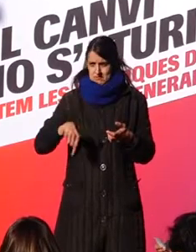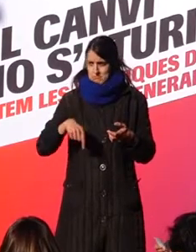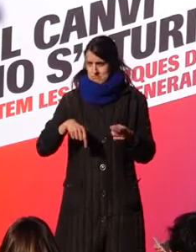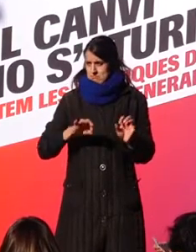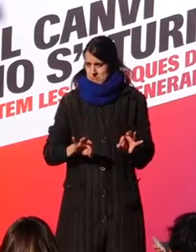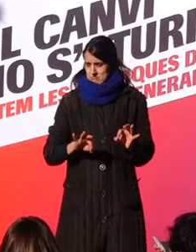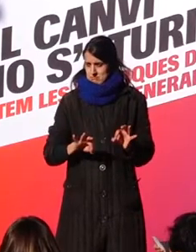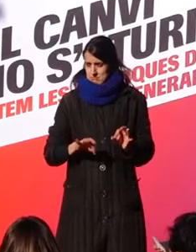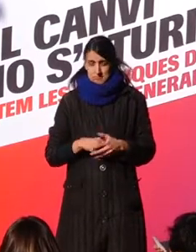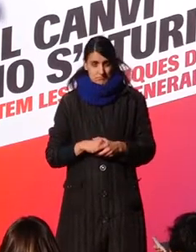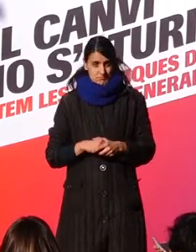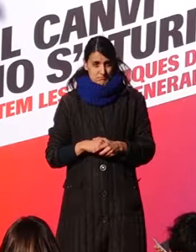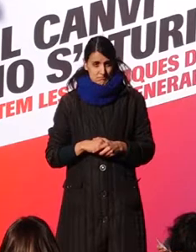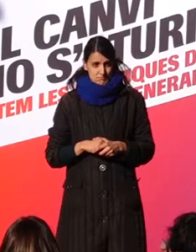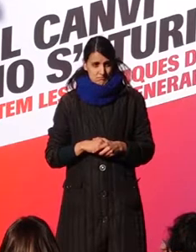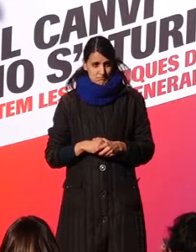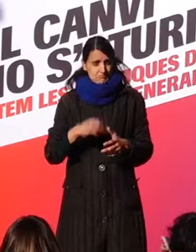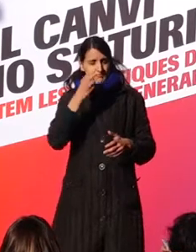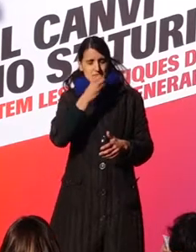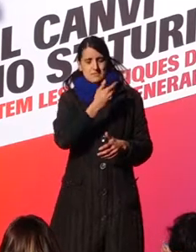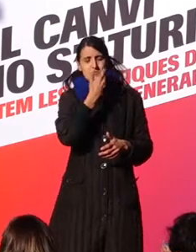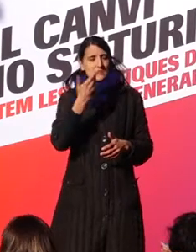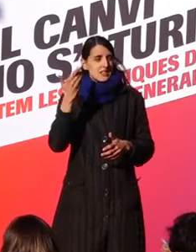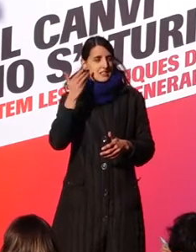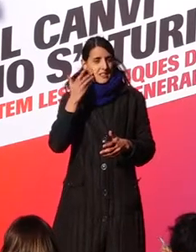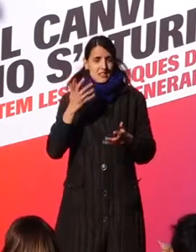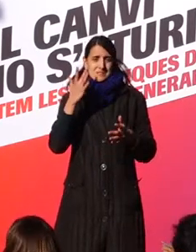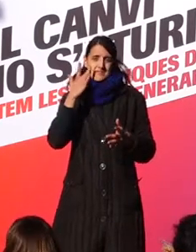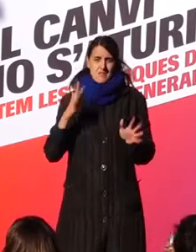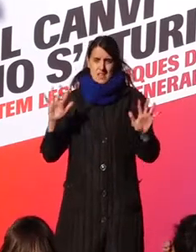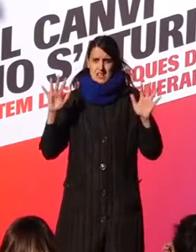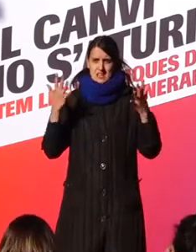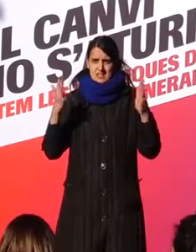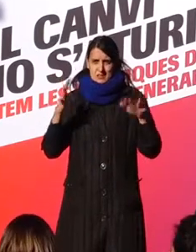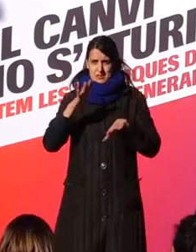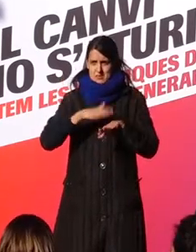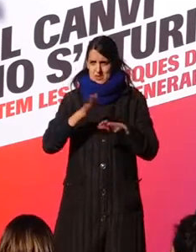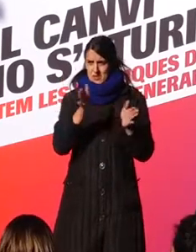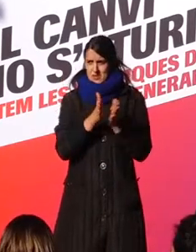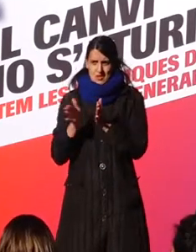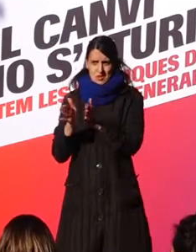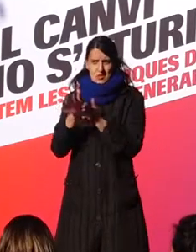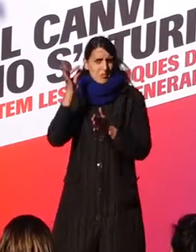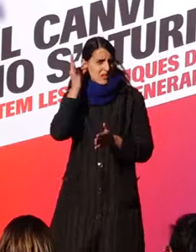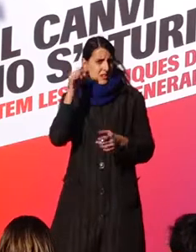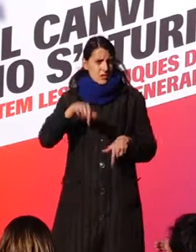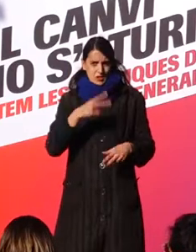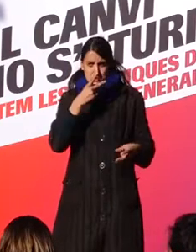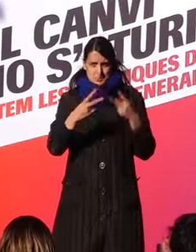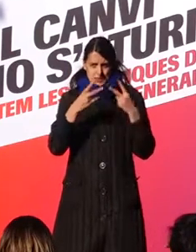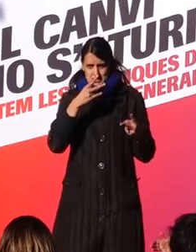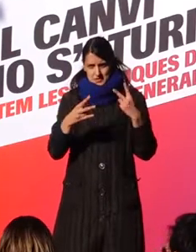todos todos ustedes muy buenas tardes y un aplauso para todas nuestras compañeras que están de visita